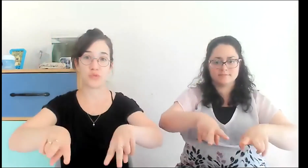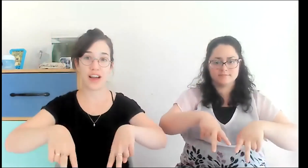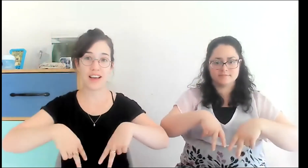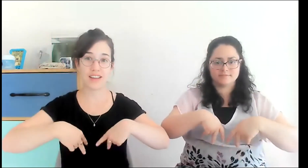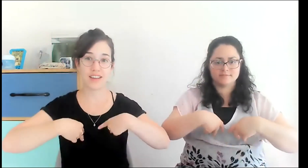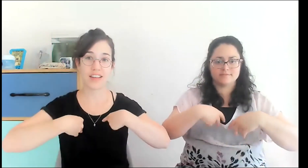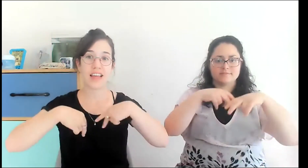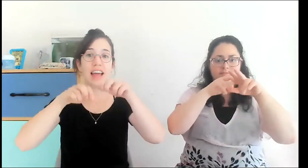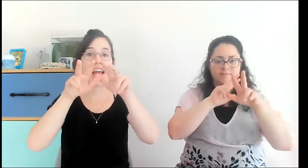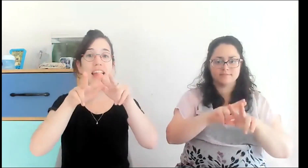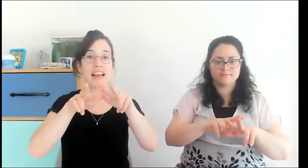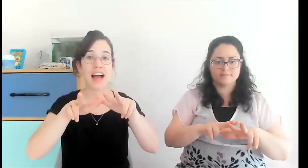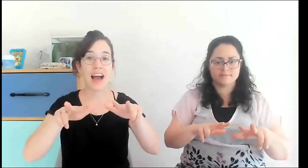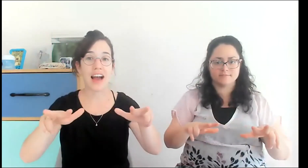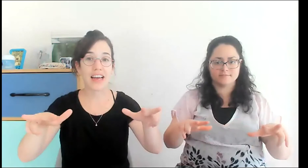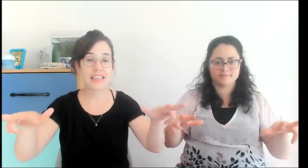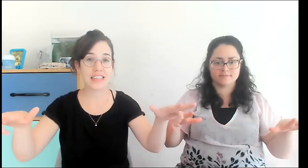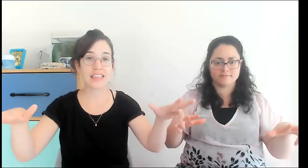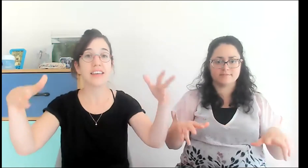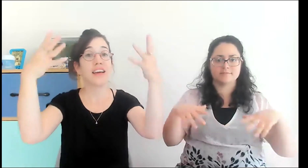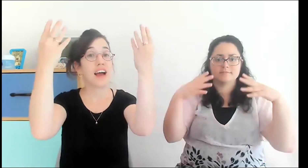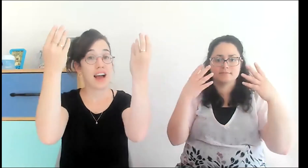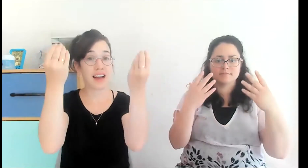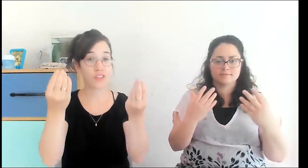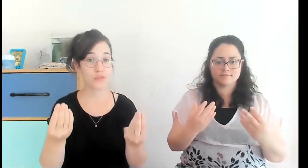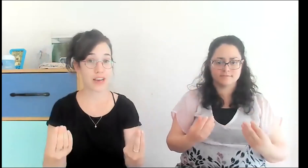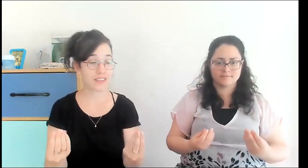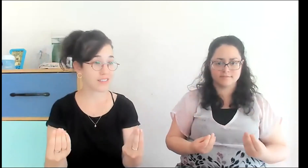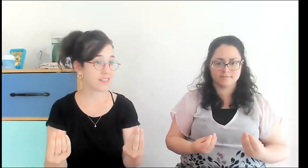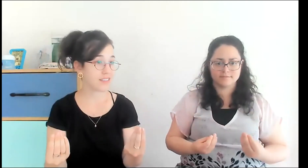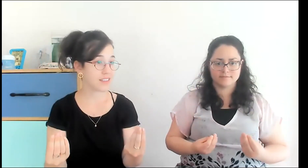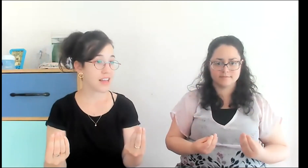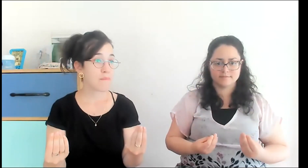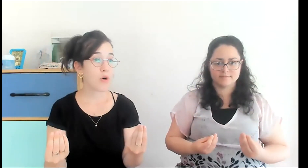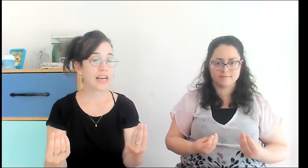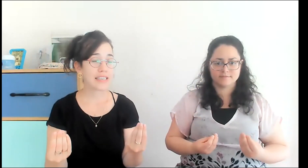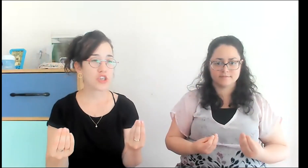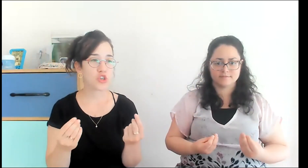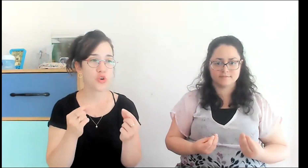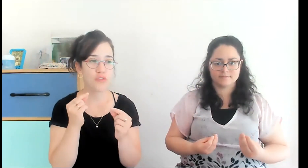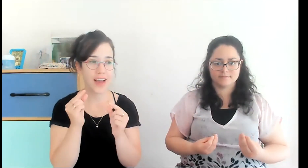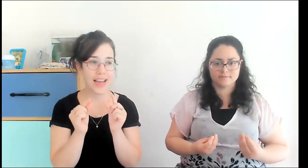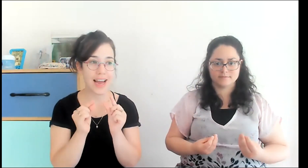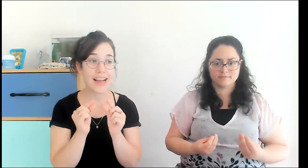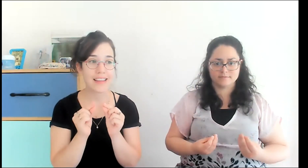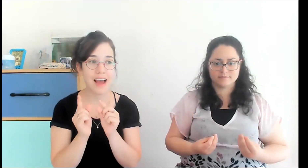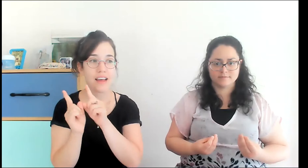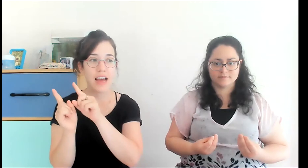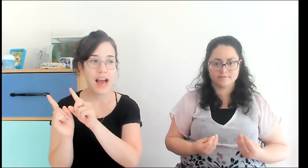והשובה אל הארץ הטובה. בואו נעשה שוב רגע רק את ה... אל